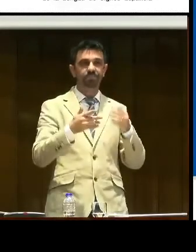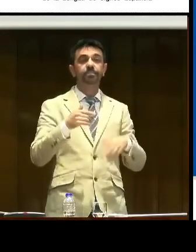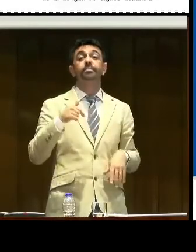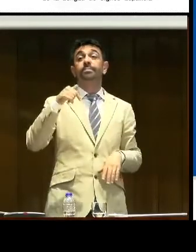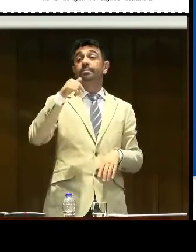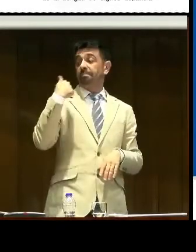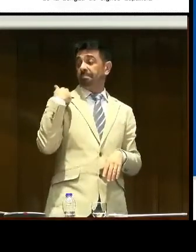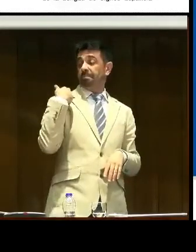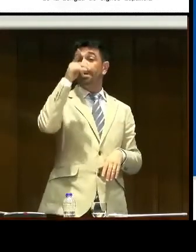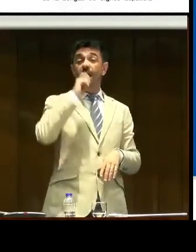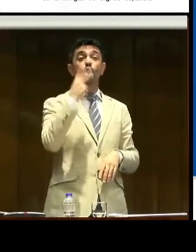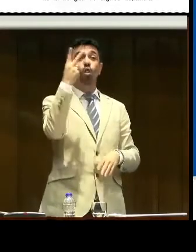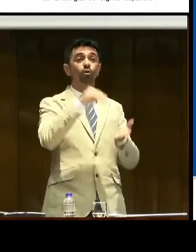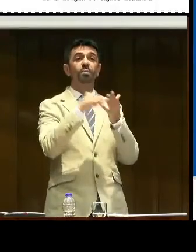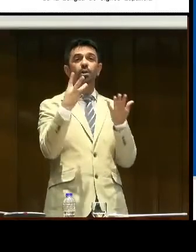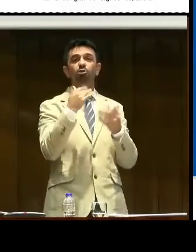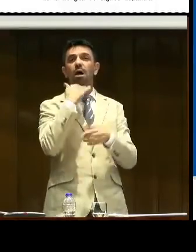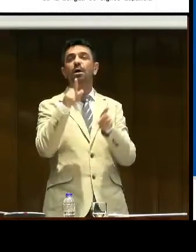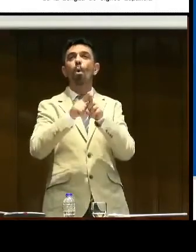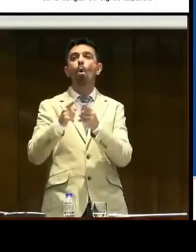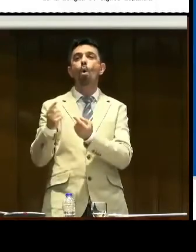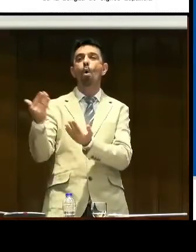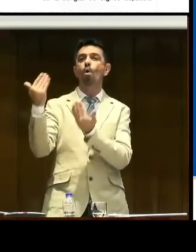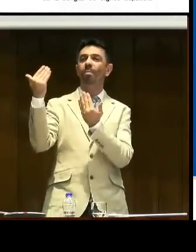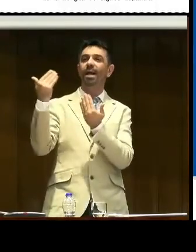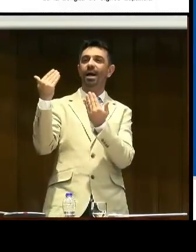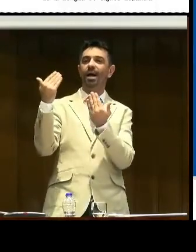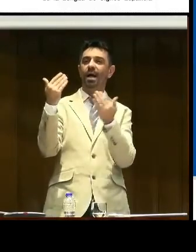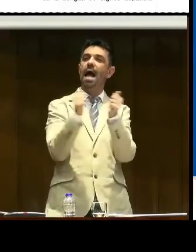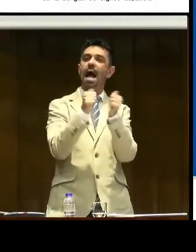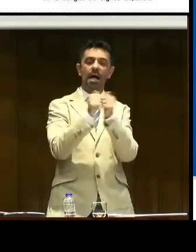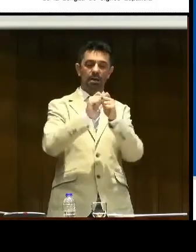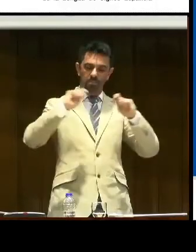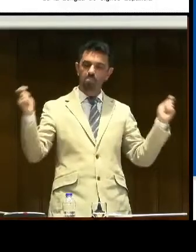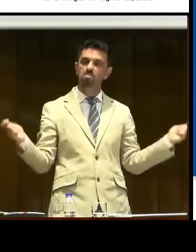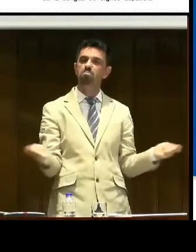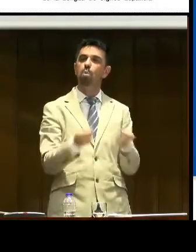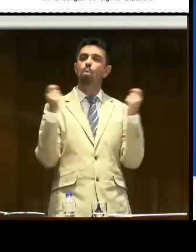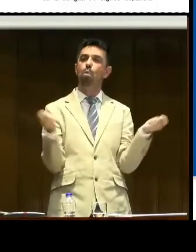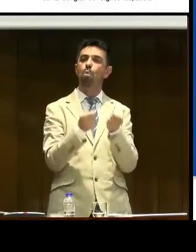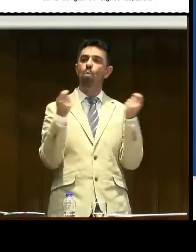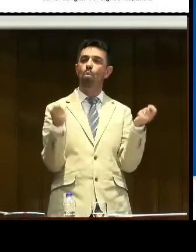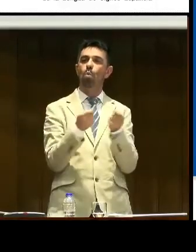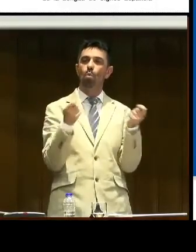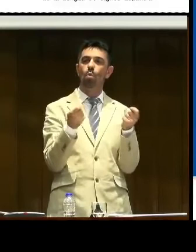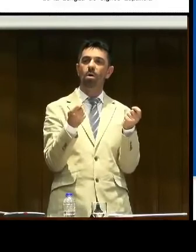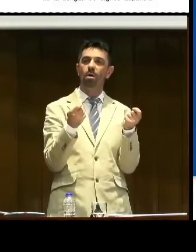y casi a modo de homenaje, publicó por primera vez desde su edición original